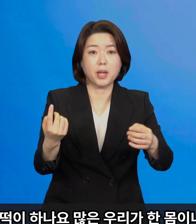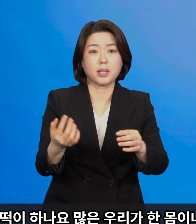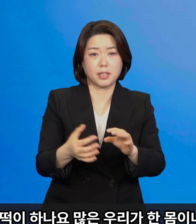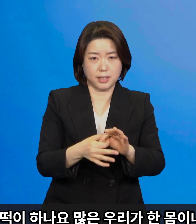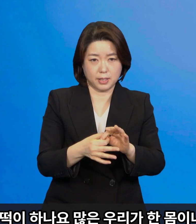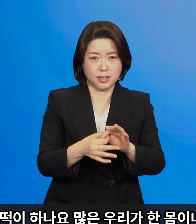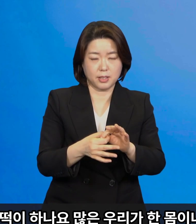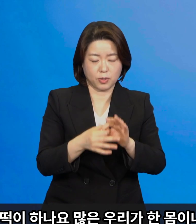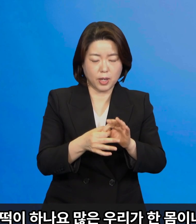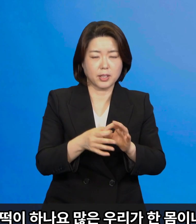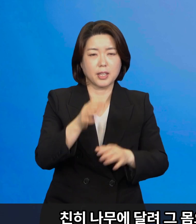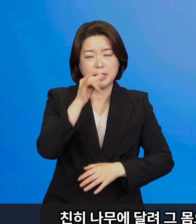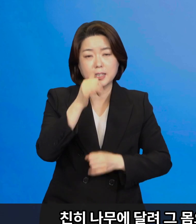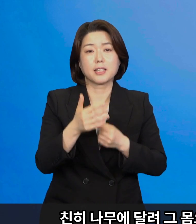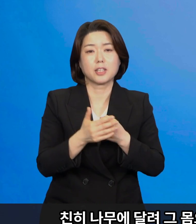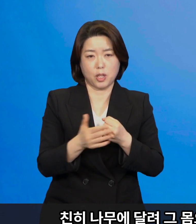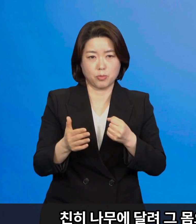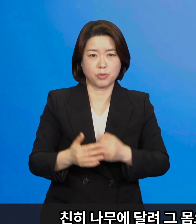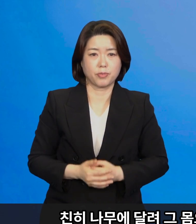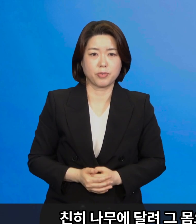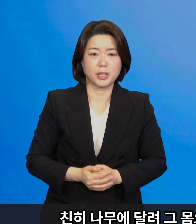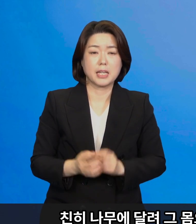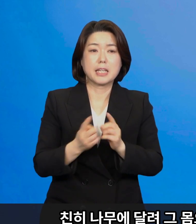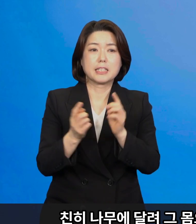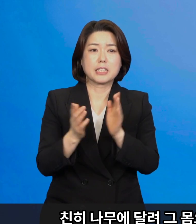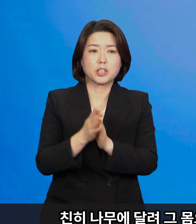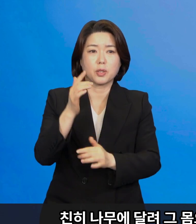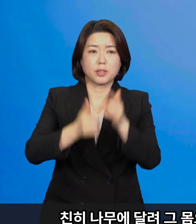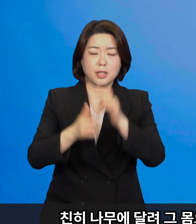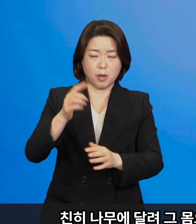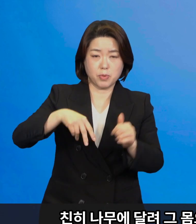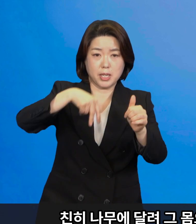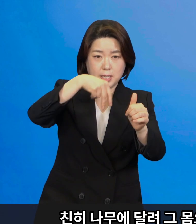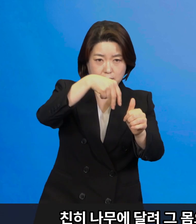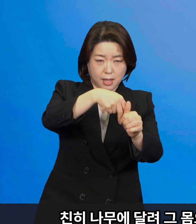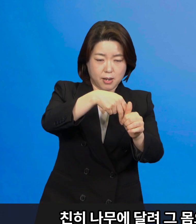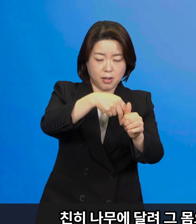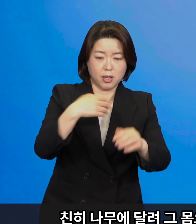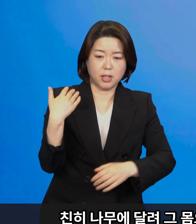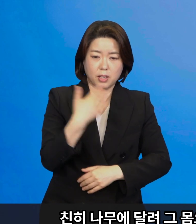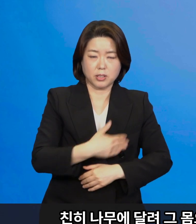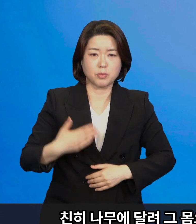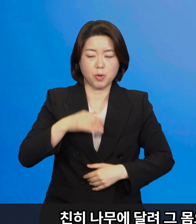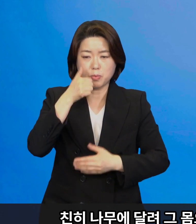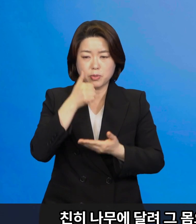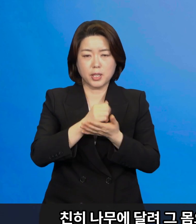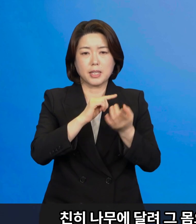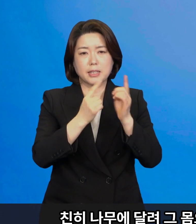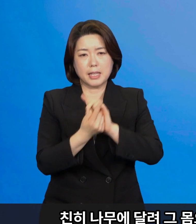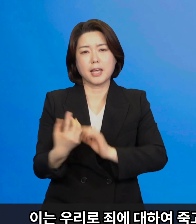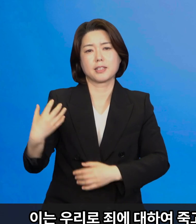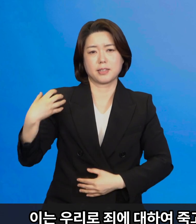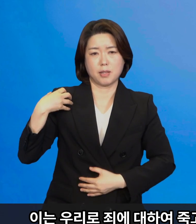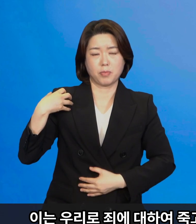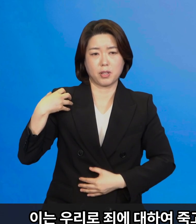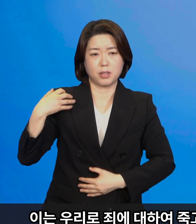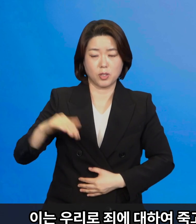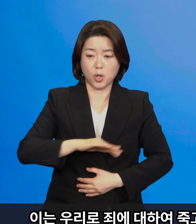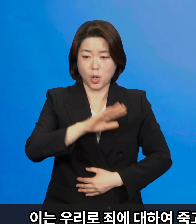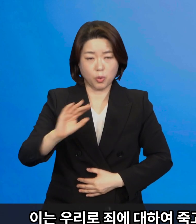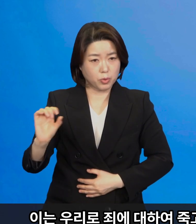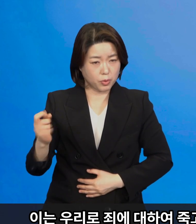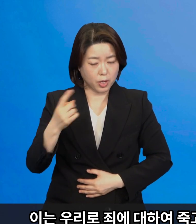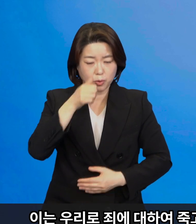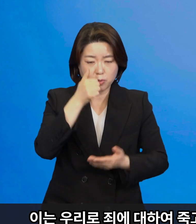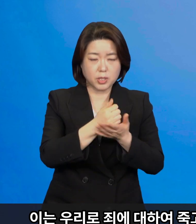참여함이니라. 친히 나무에 달려 그 몸으로 우리 죄를 담당하셨으니 이는 우리로 죄에